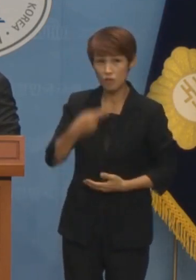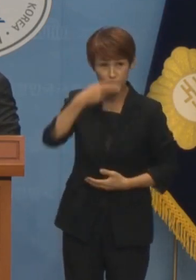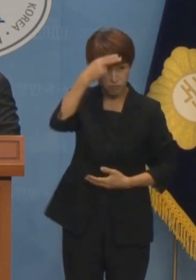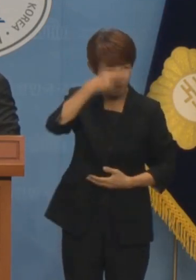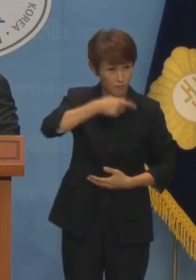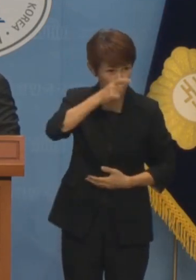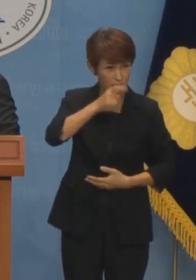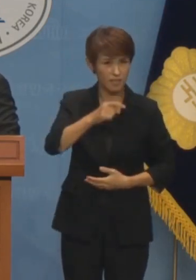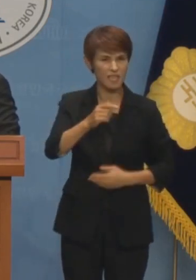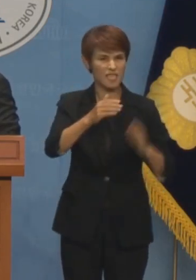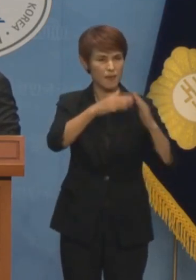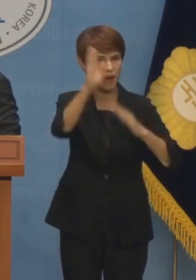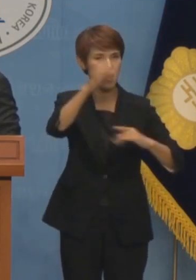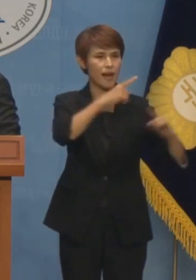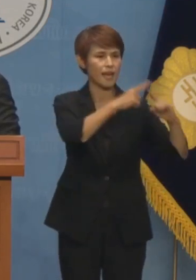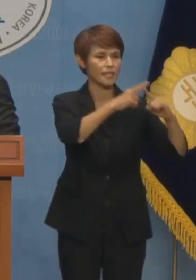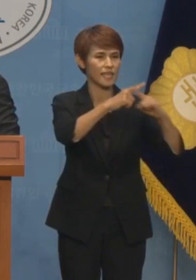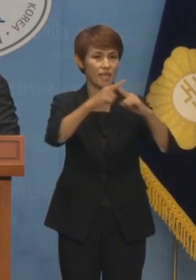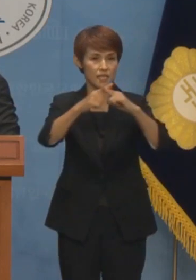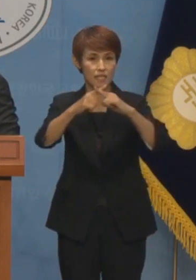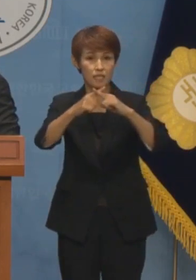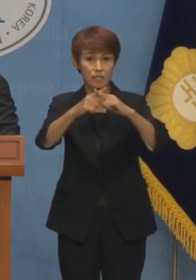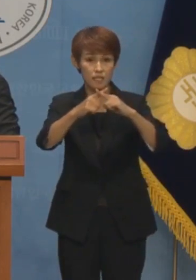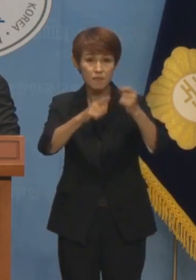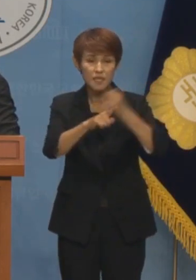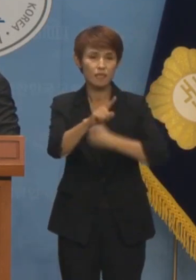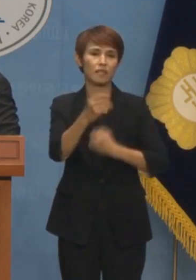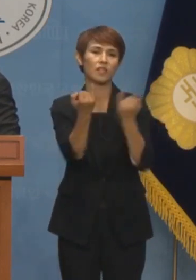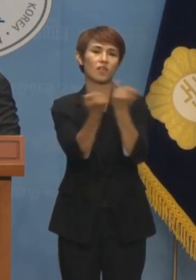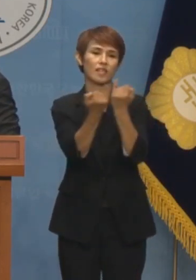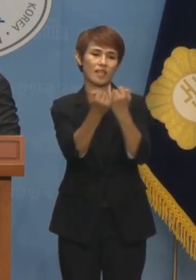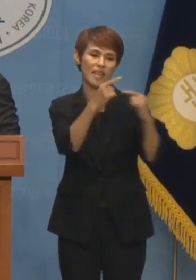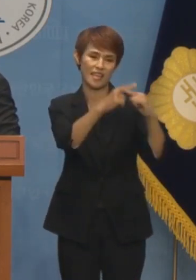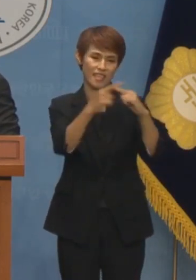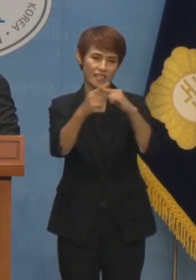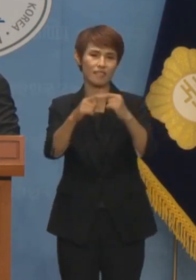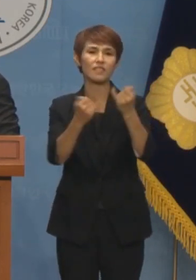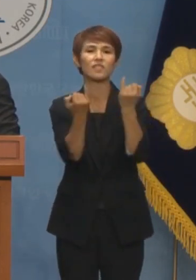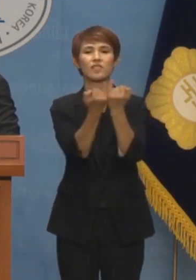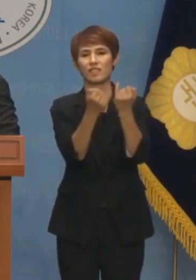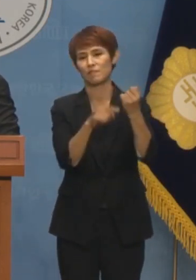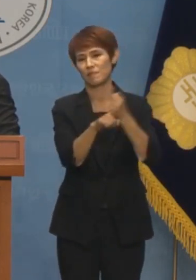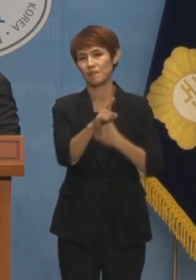가서 이 XXX는 여자를 지칭한 욕입니다.